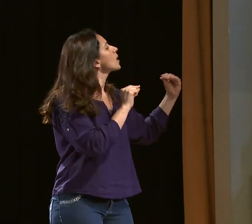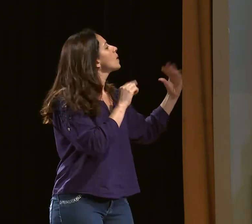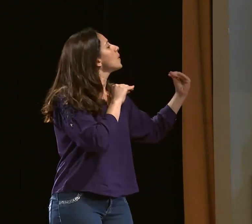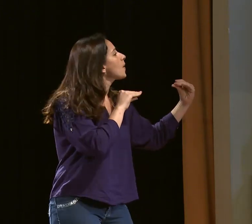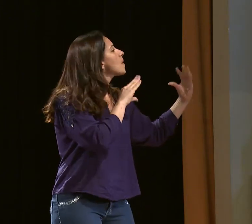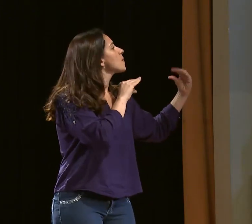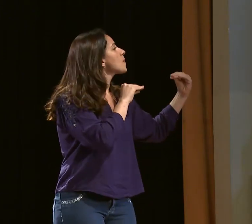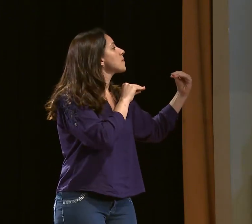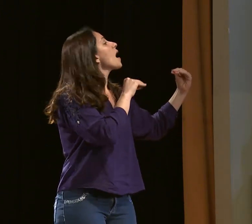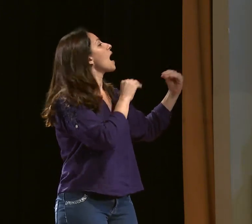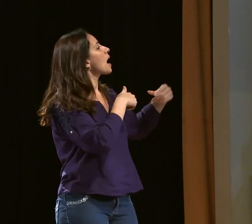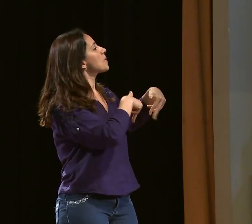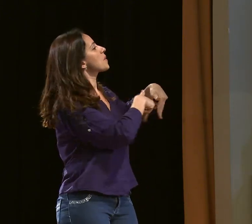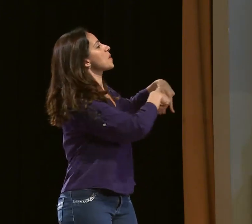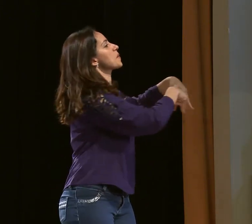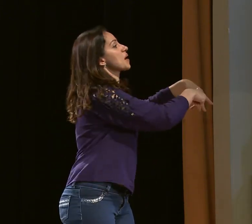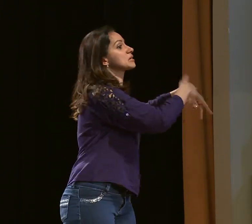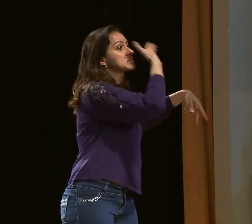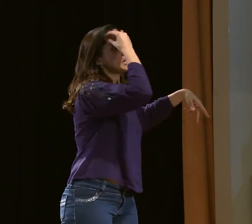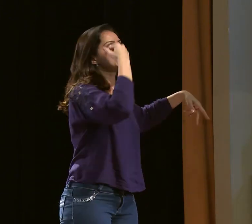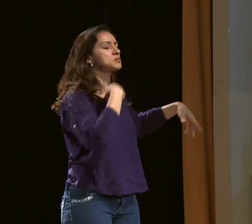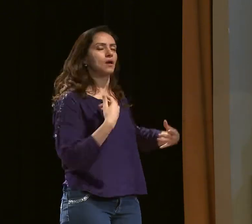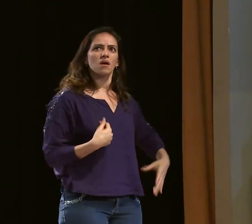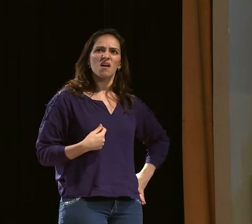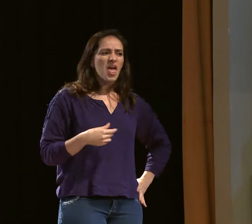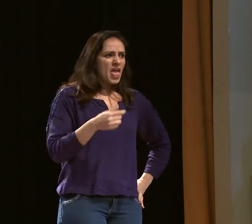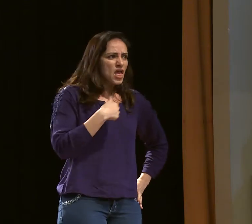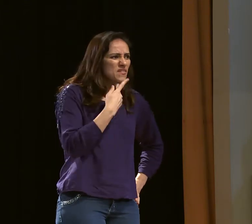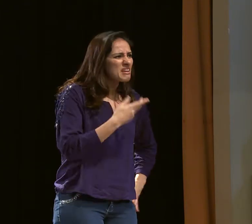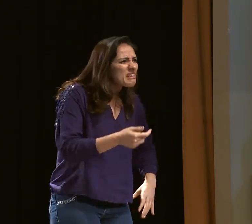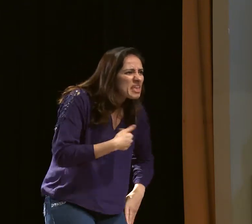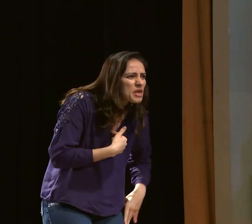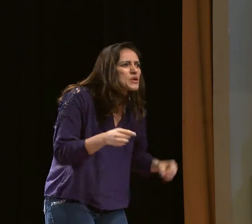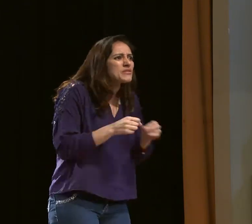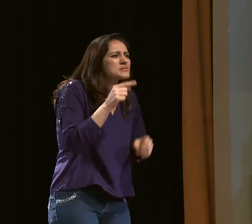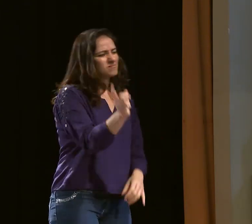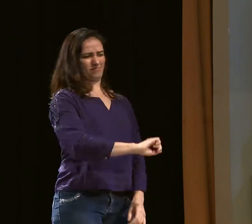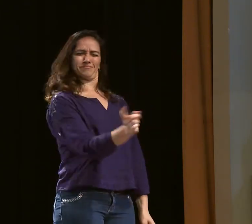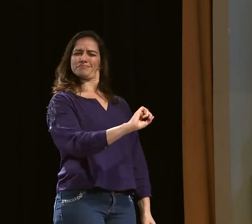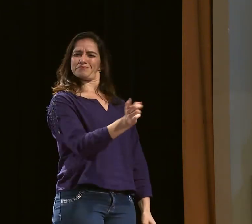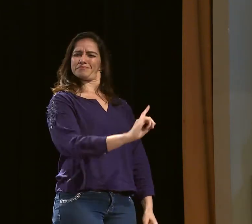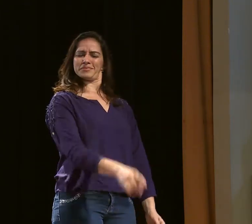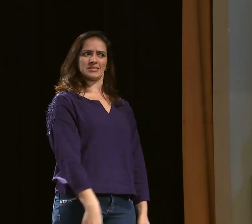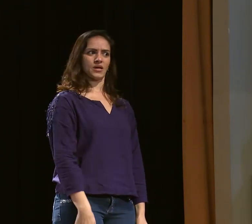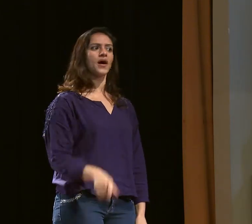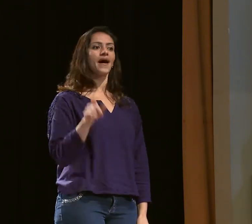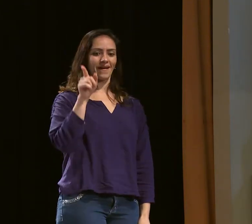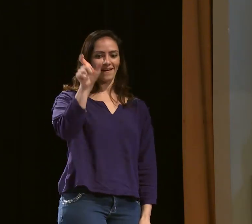para de conversar comigo e dá atenção e vai falando e vai embora, e esquece de mim. Aí eu falei assim, eu faço isso? Não, imagina, eu não faço isso,